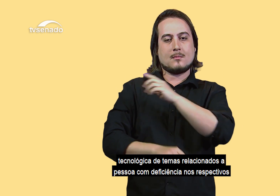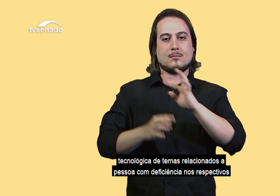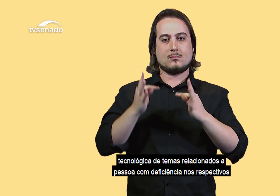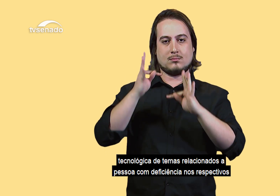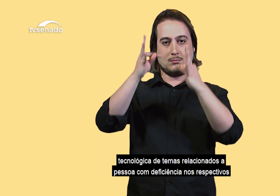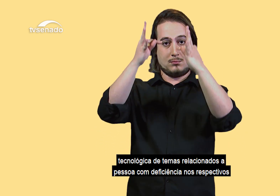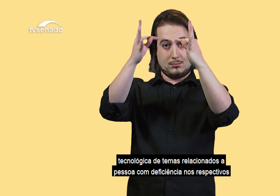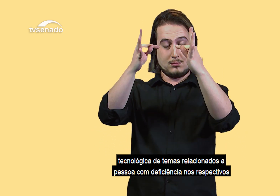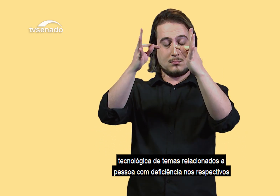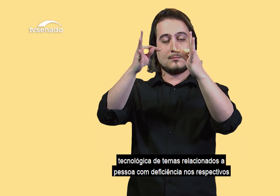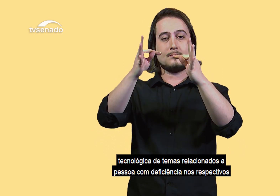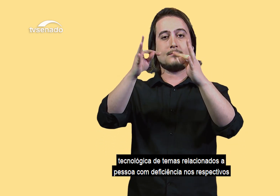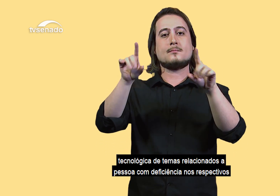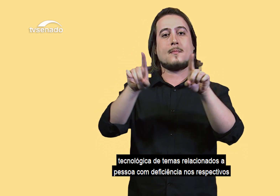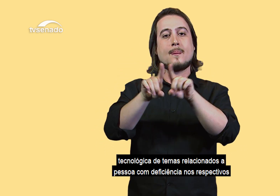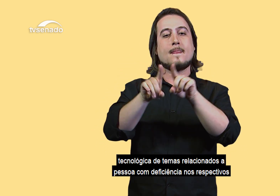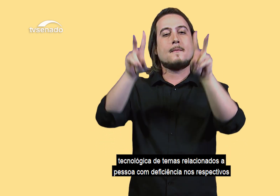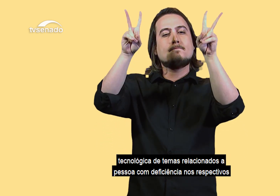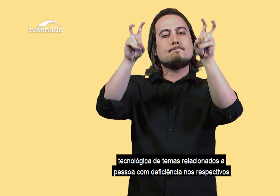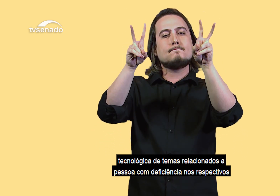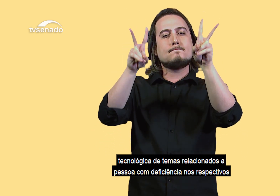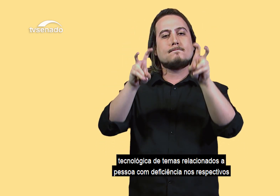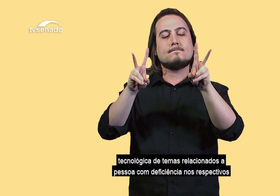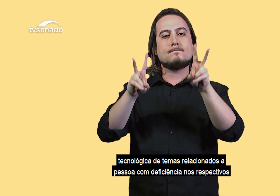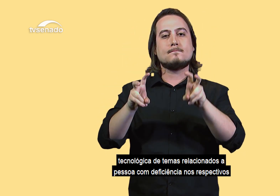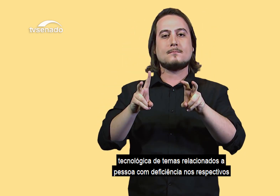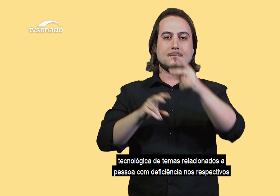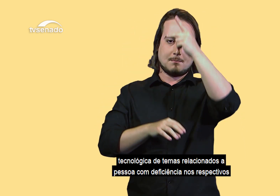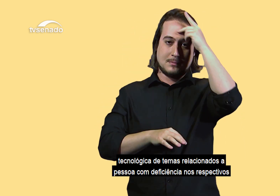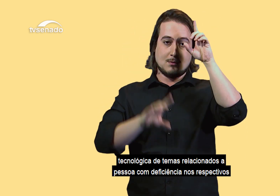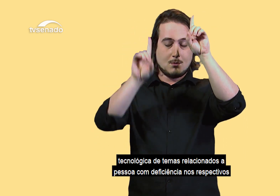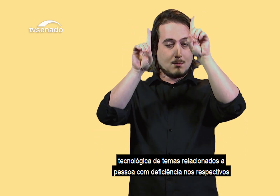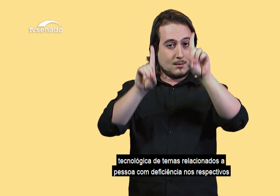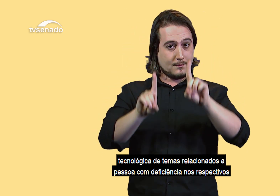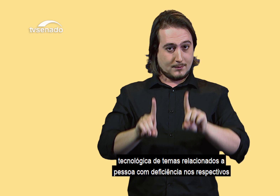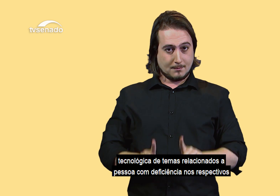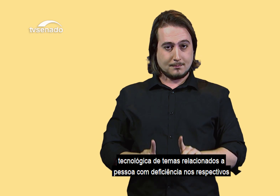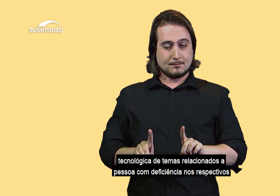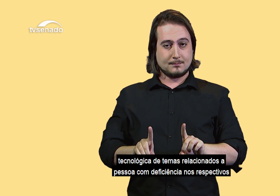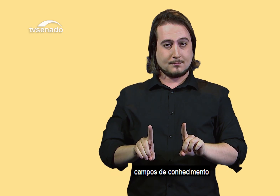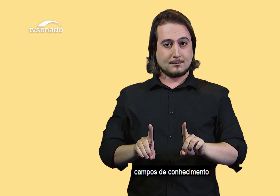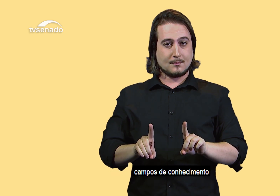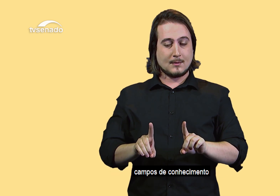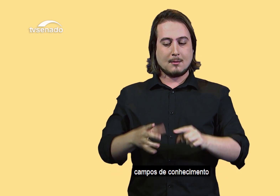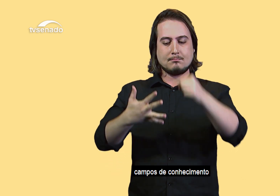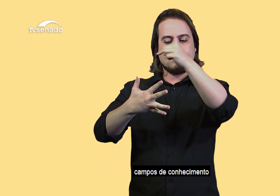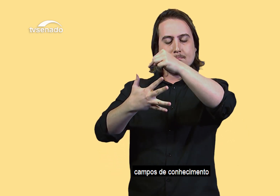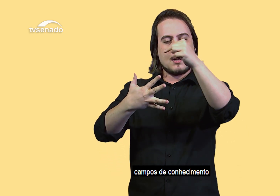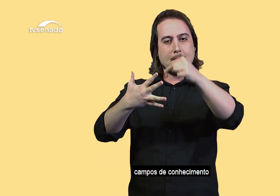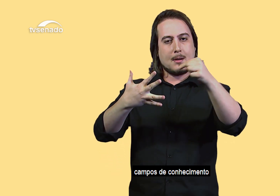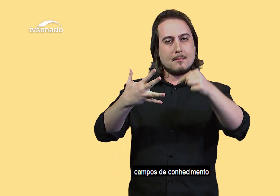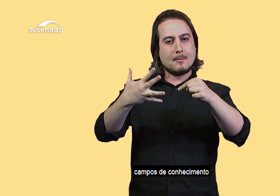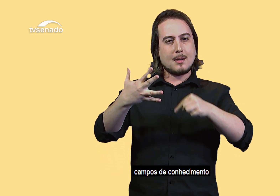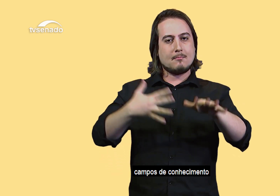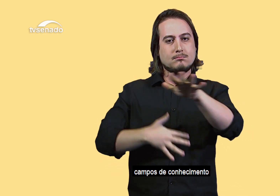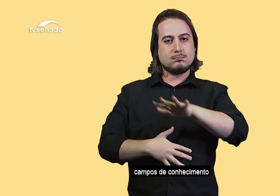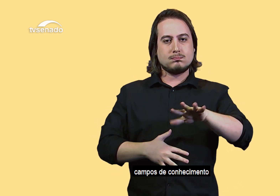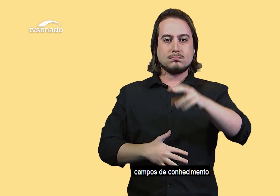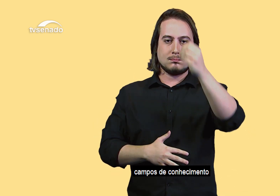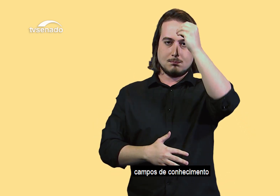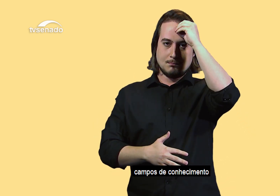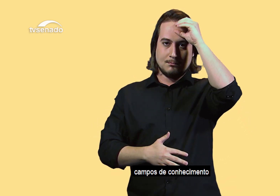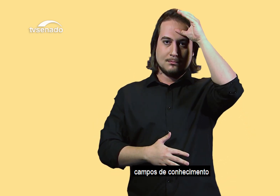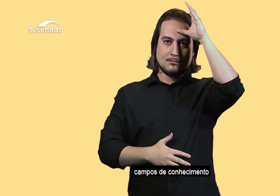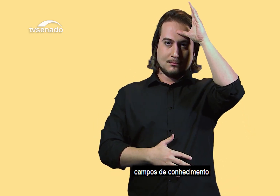técnica e tecnológica de temas relacionados à pessoa com deficiência nos respectivos campos de conhecimento.